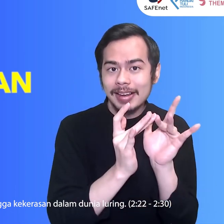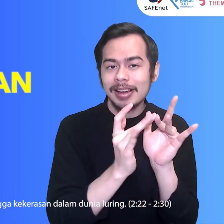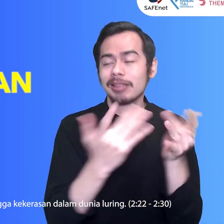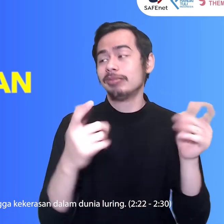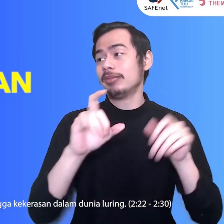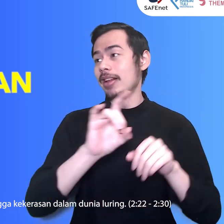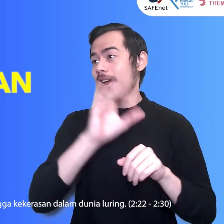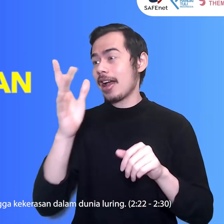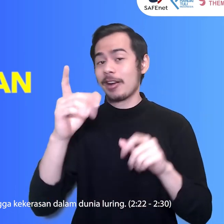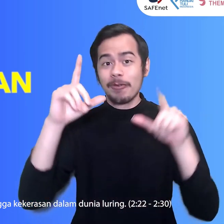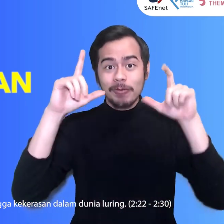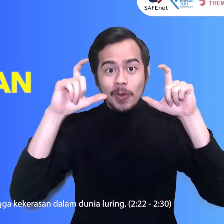luring